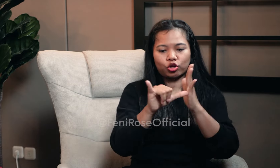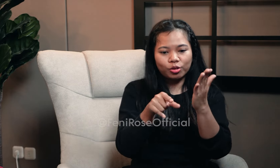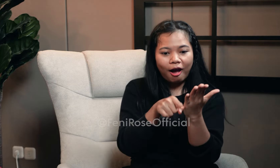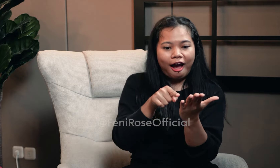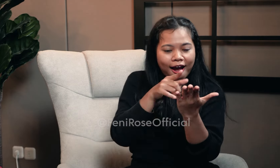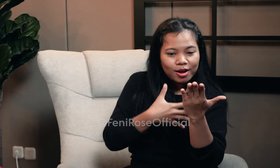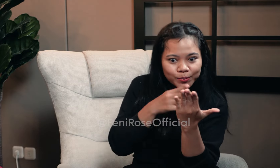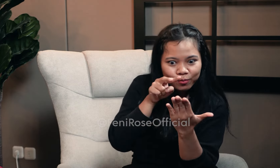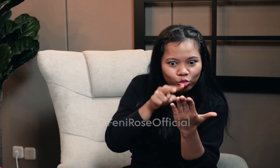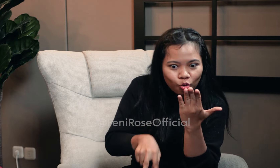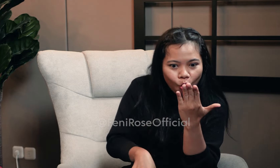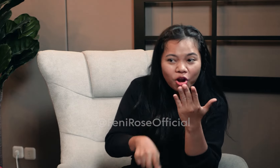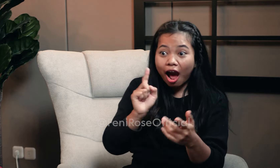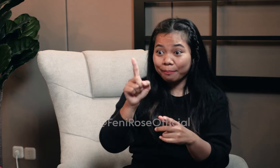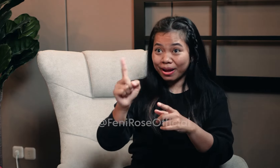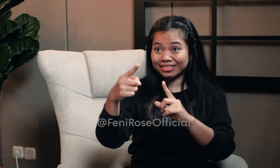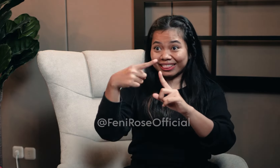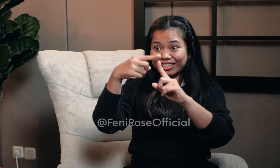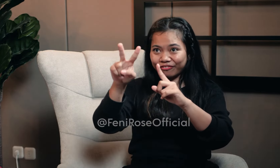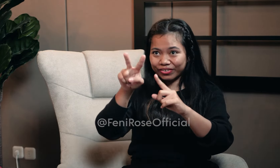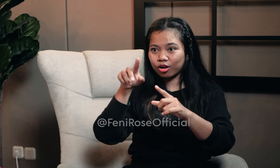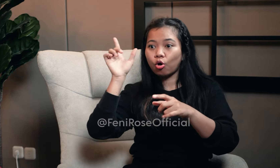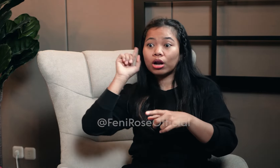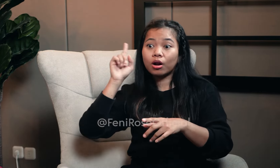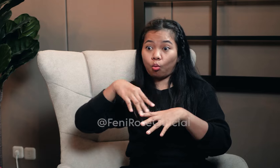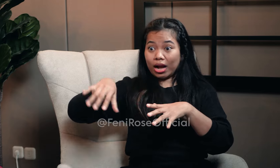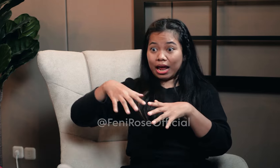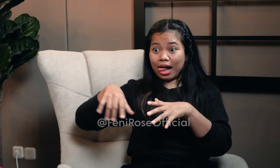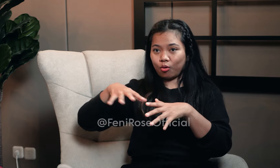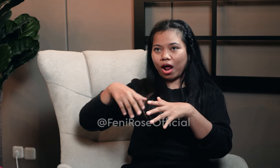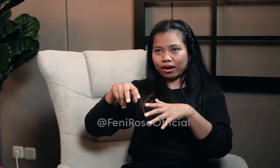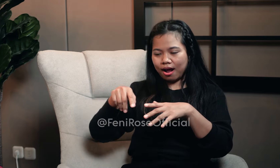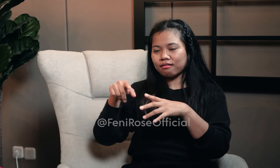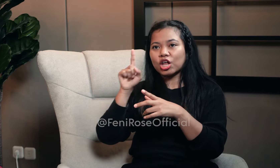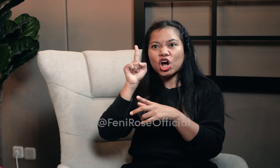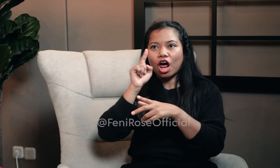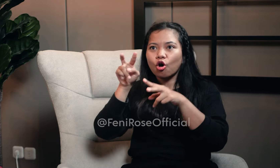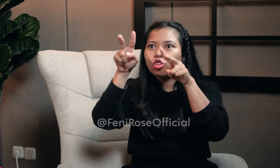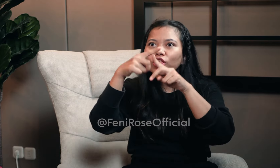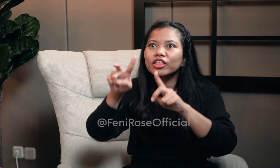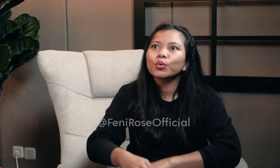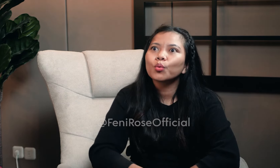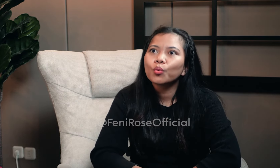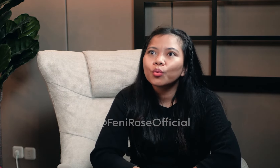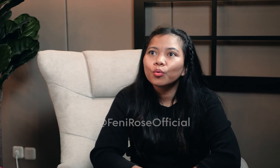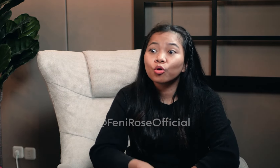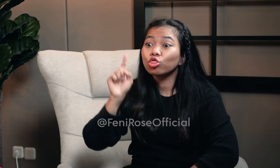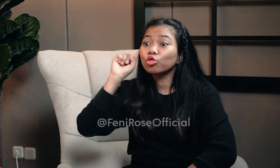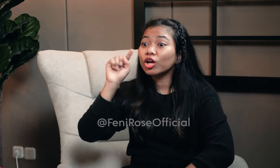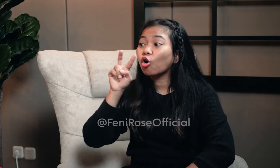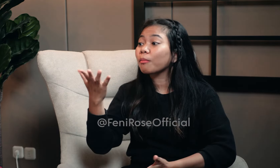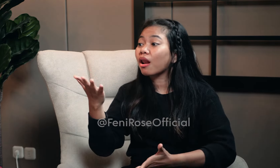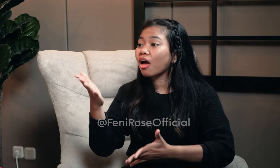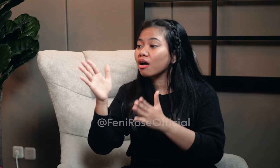dapatkan akses Wah YouTube itu bisa buat orang teman-teman tuli tahu Oh akhirnya banyak teman-teman t nonton melalui